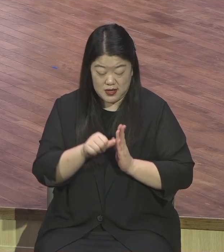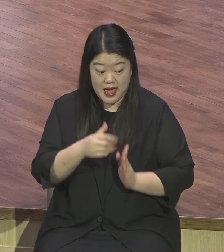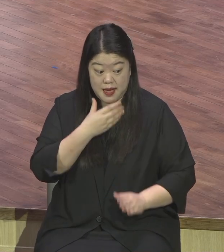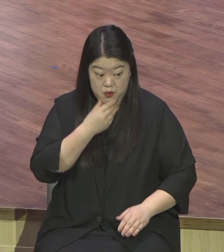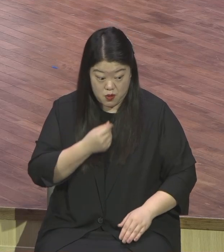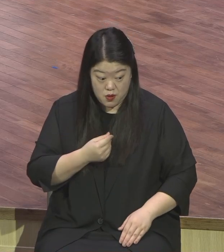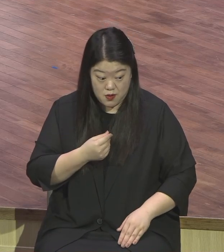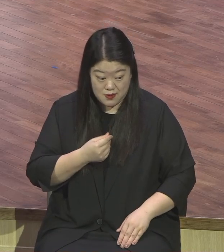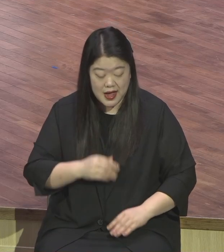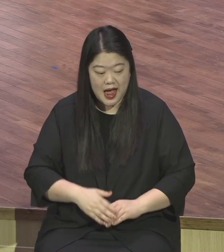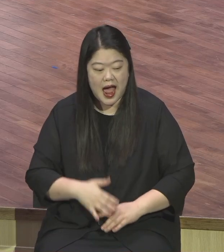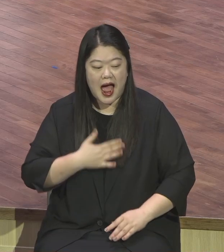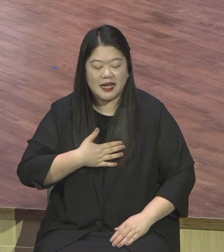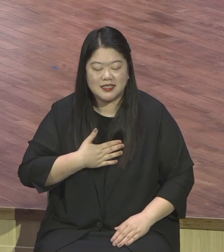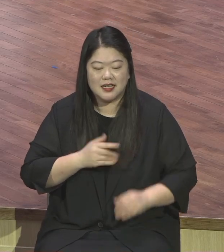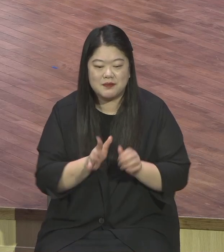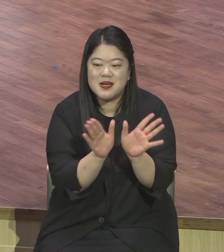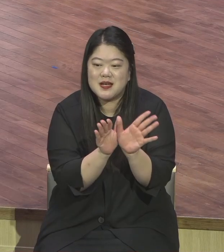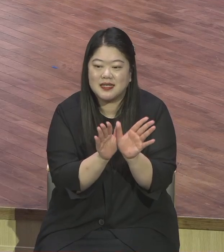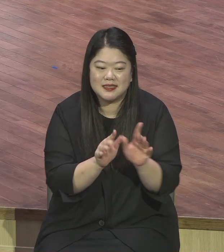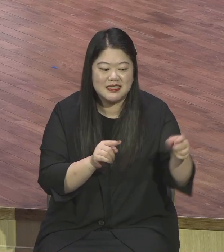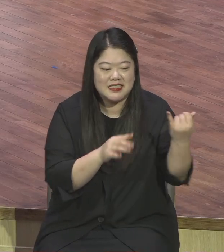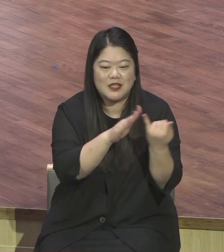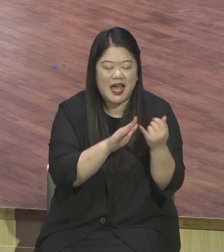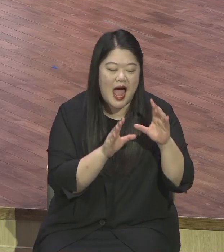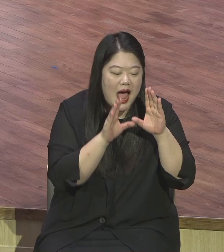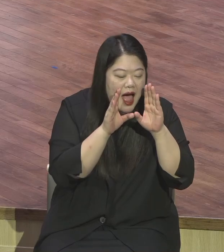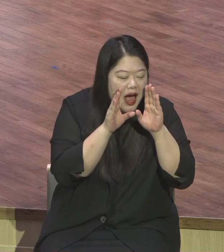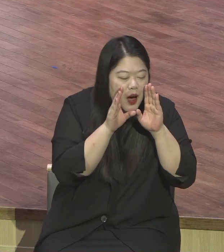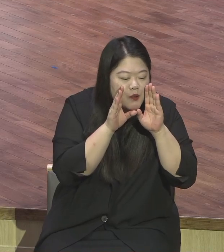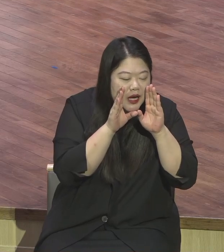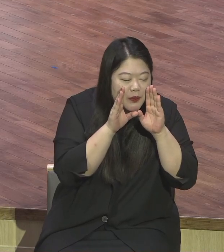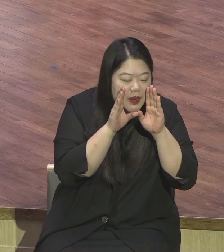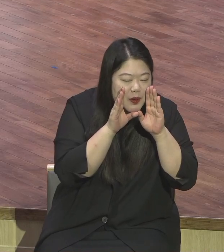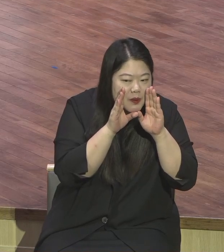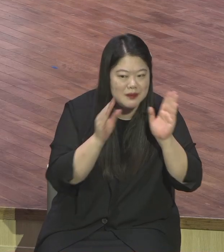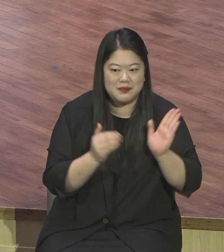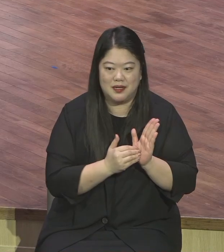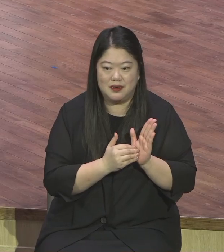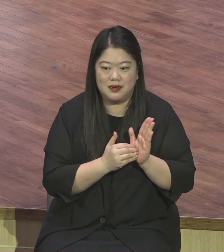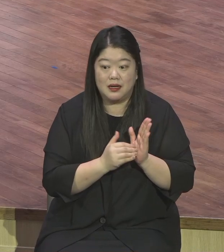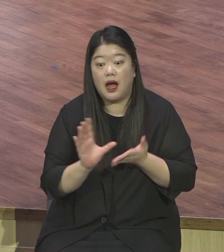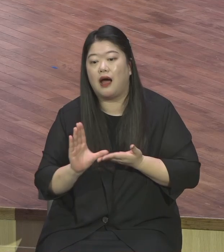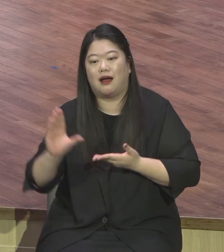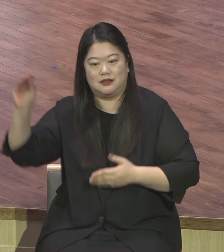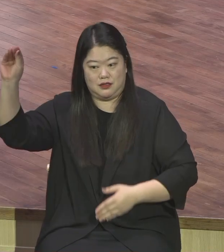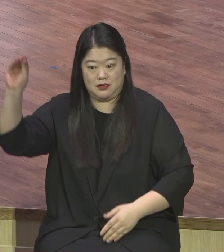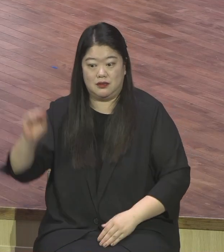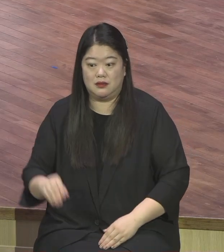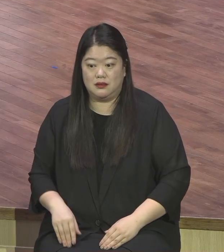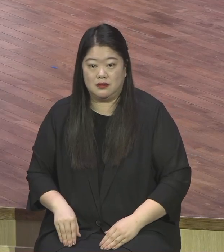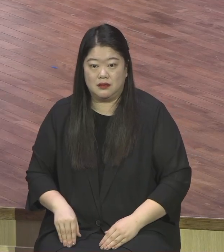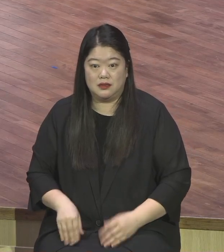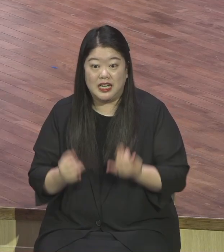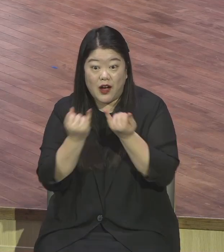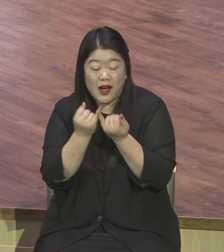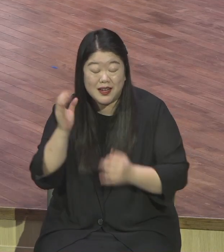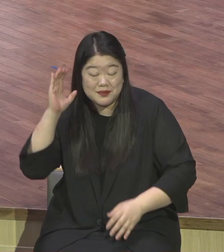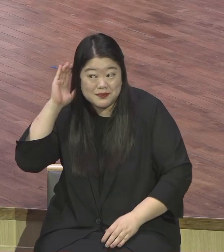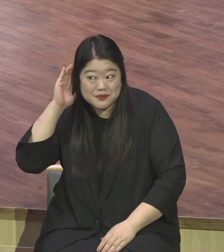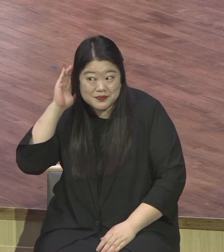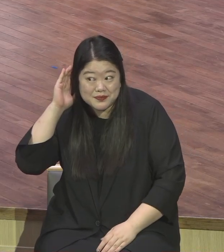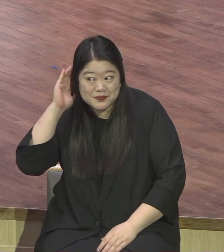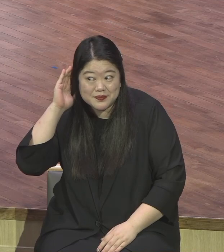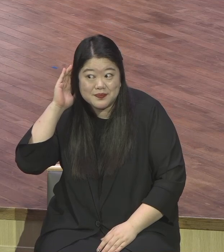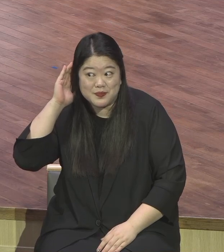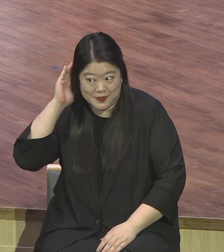천사가 와서 기회되고 한마디 하고 왔어. 이 말을 듣고 살은 이 소녀가